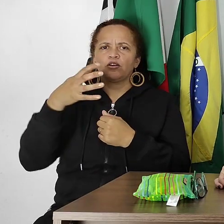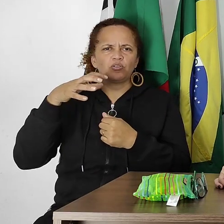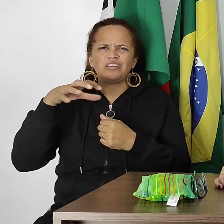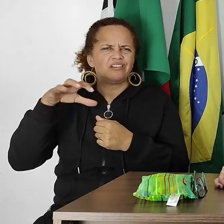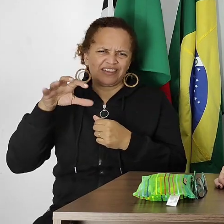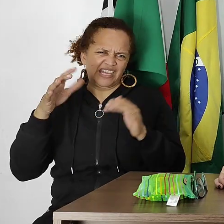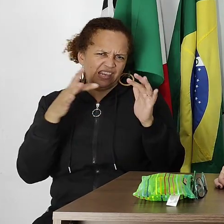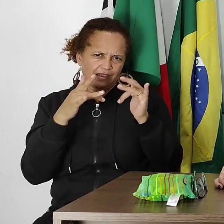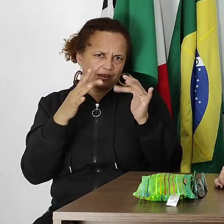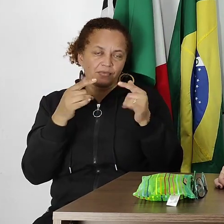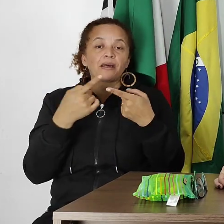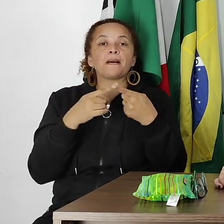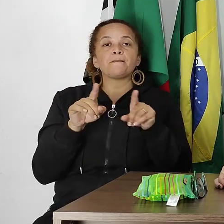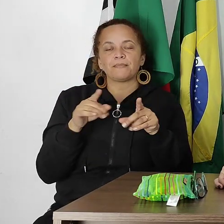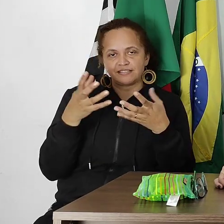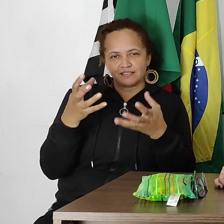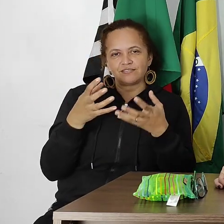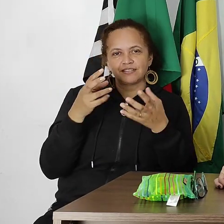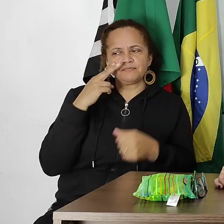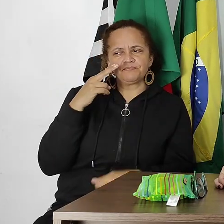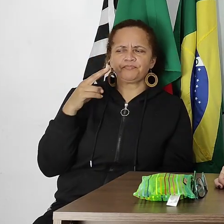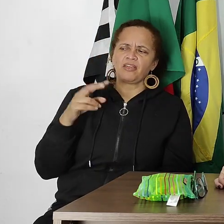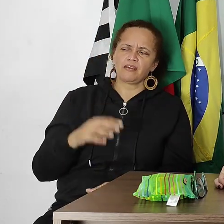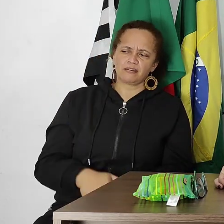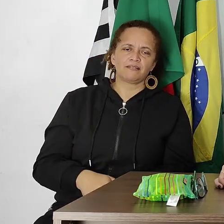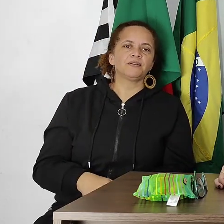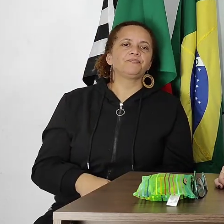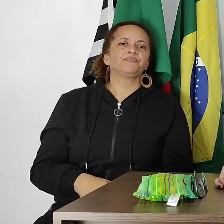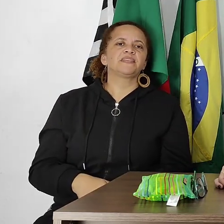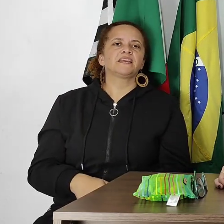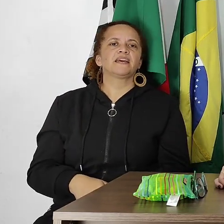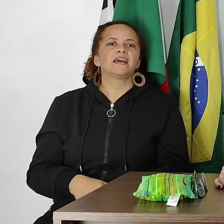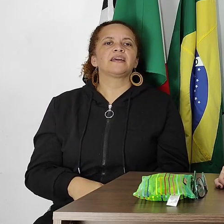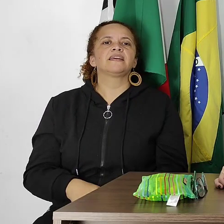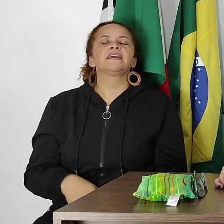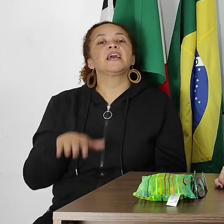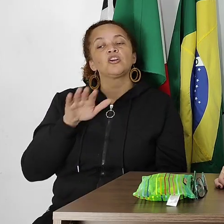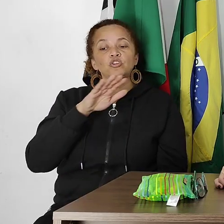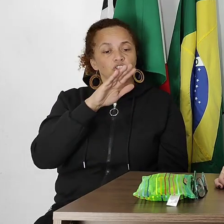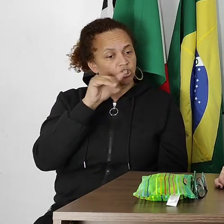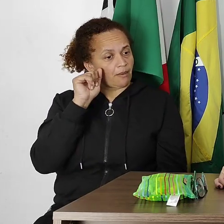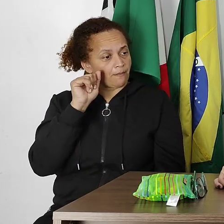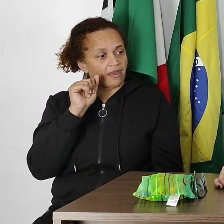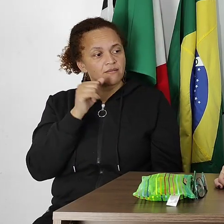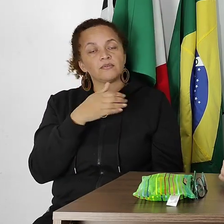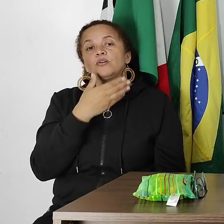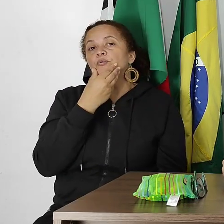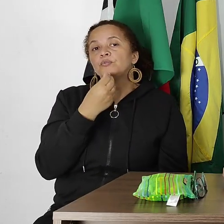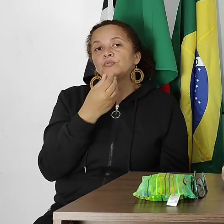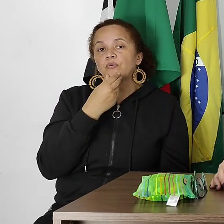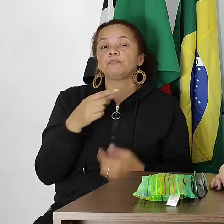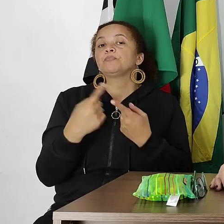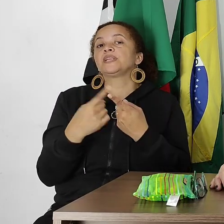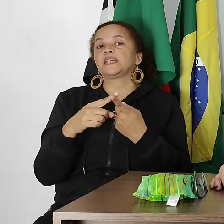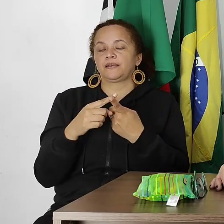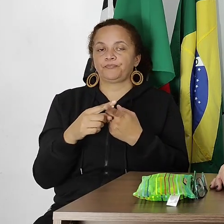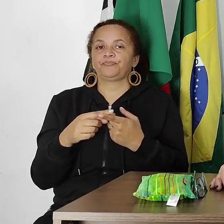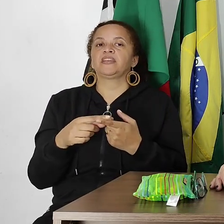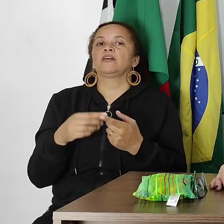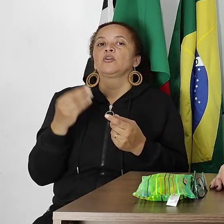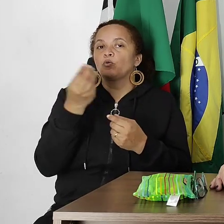já estava muito grande. E aí eu comecei a ter a ousadia de chamar ele para ficar lá comigo, né, no começo da